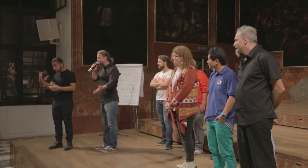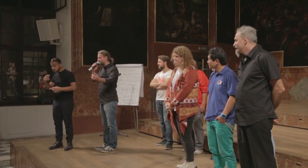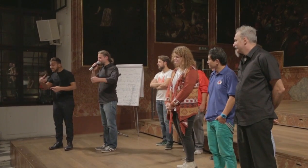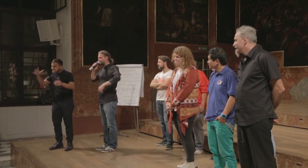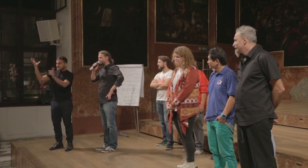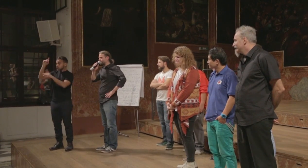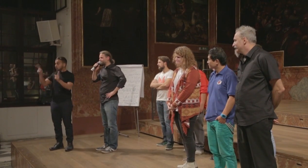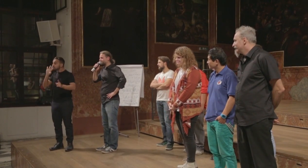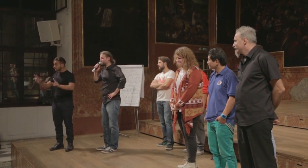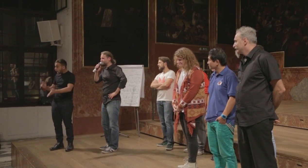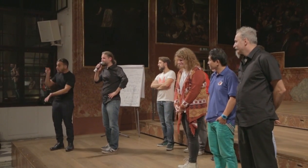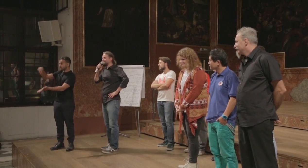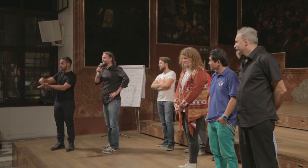auf.